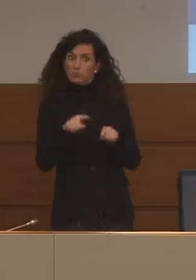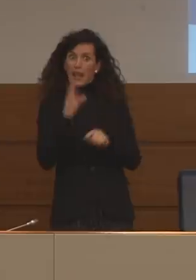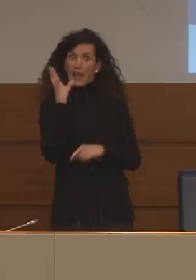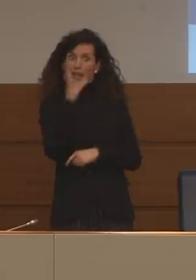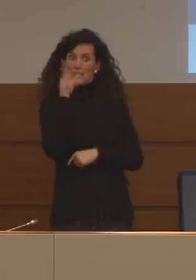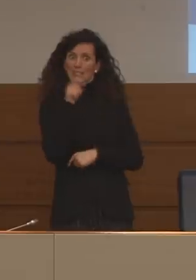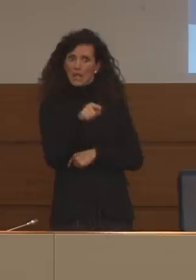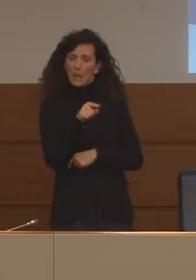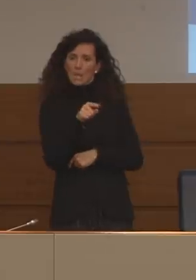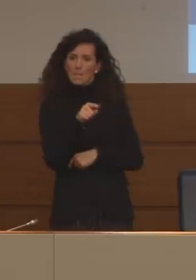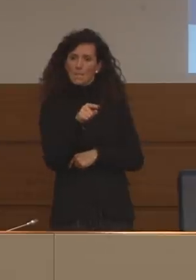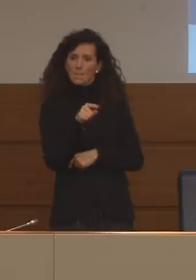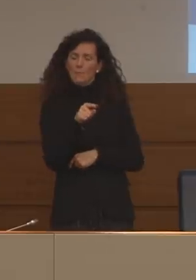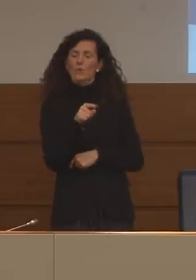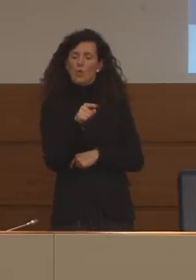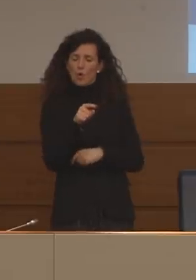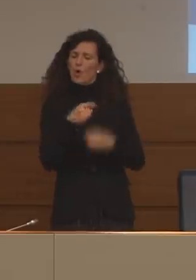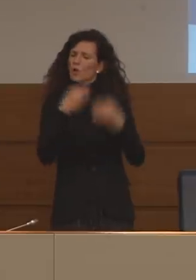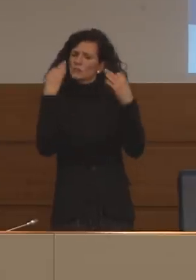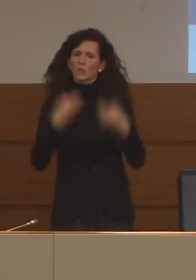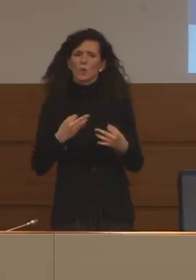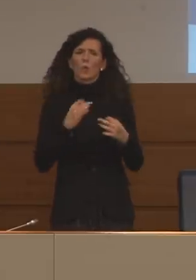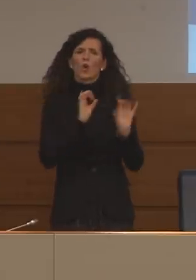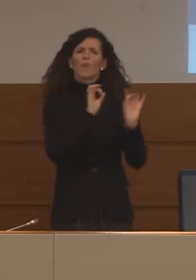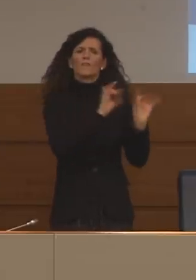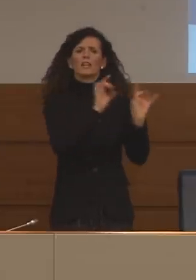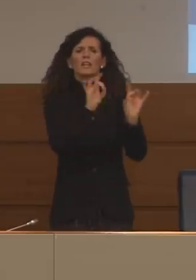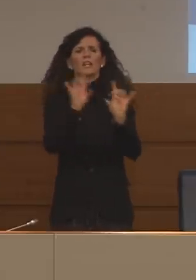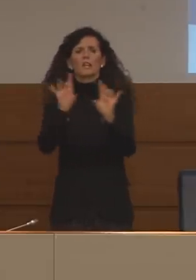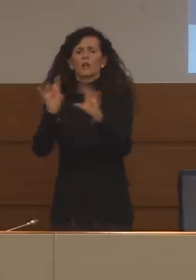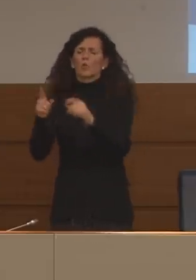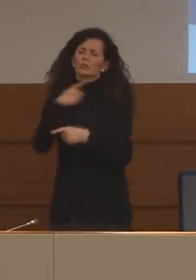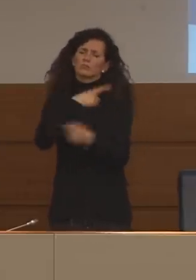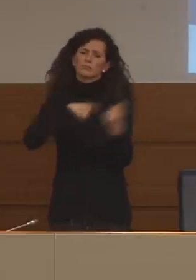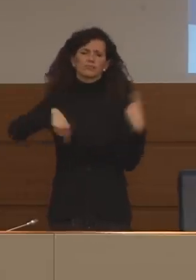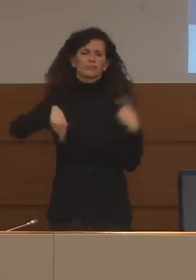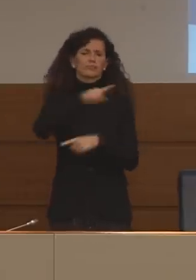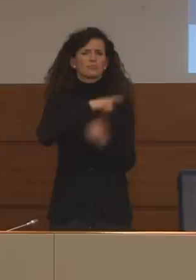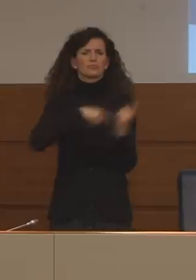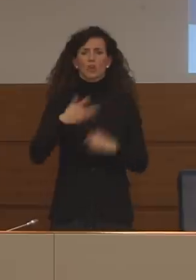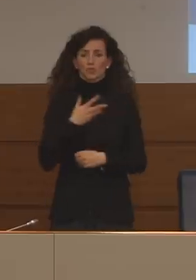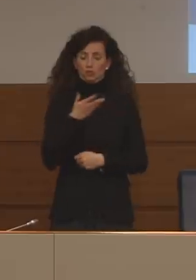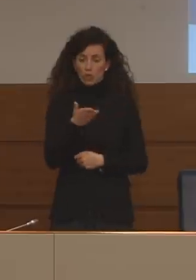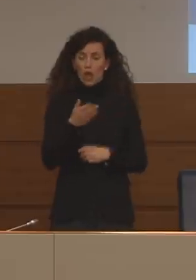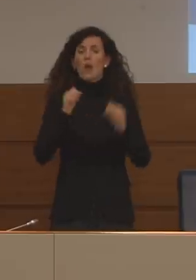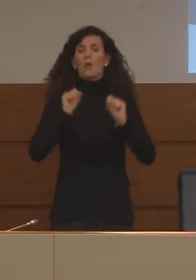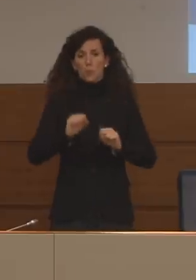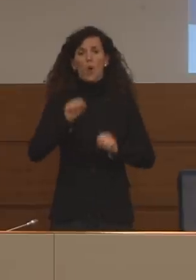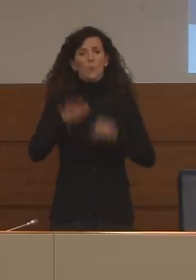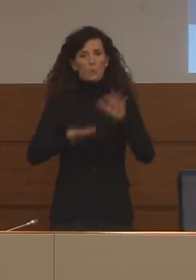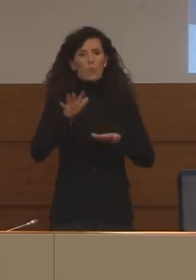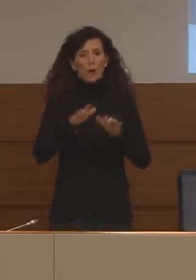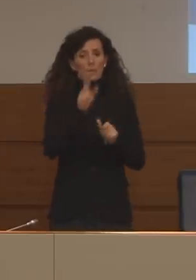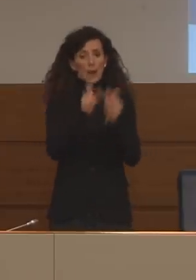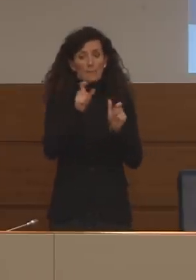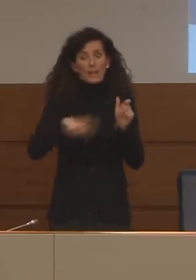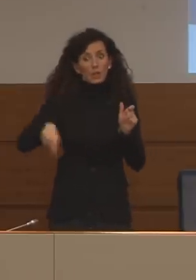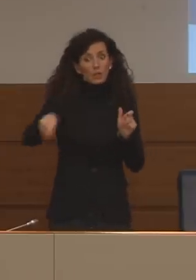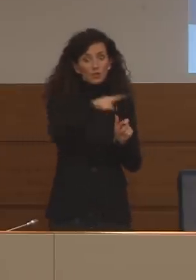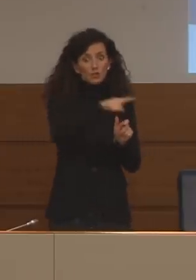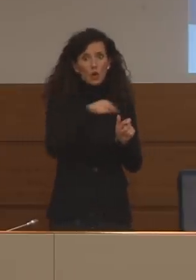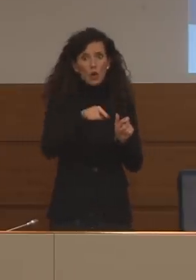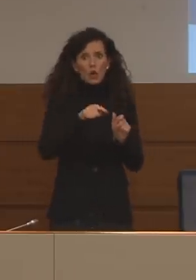iss il virus ha circolato e probabilmente una parte di queste persone nei prossimi giorni